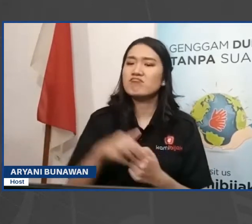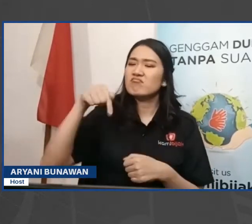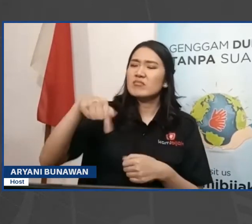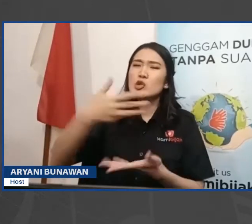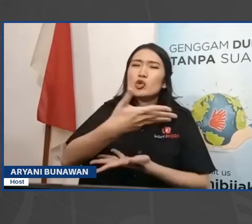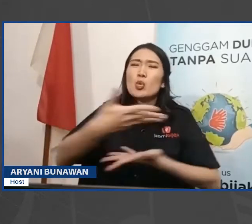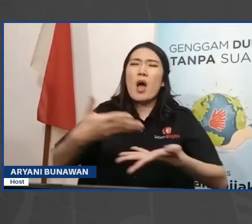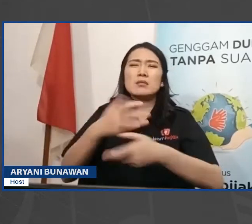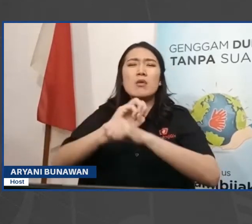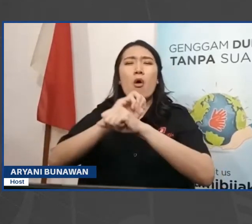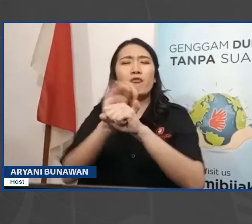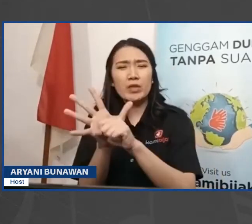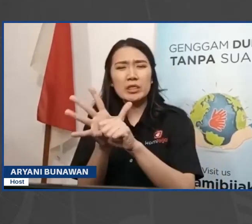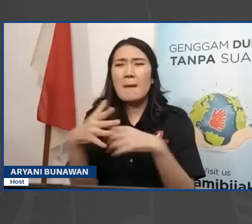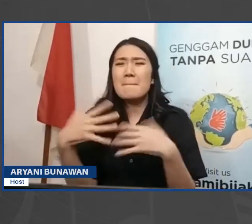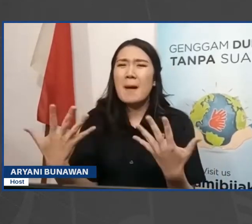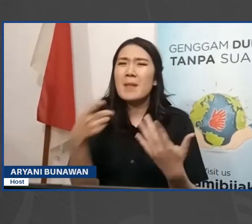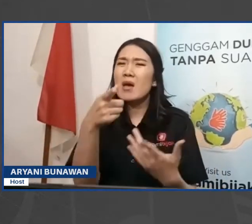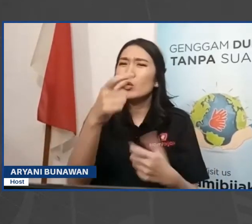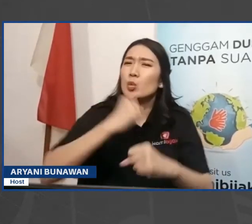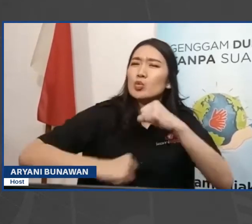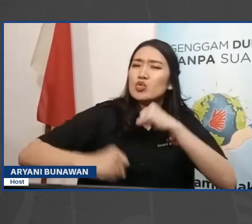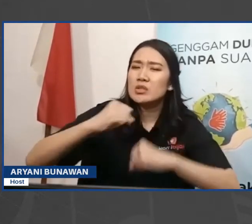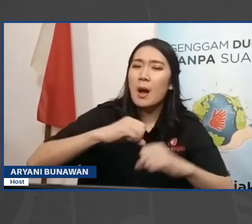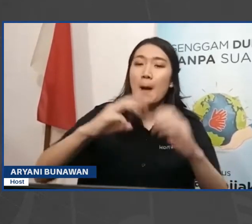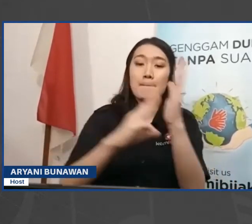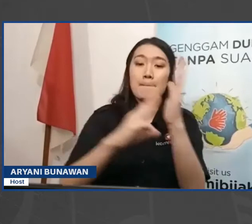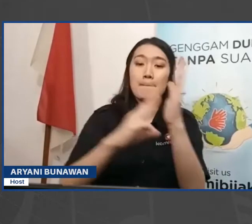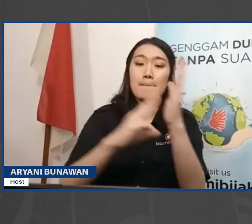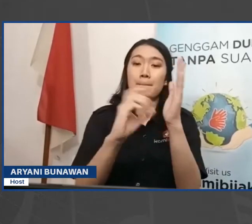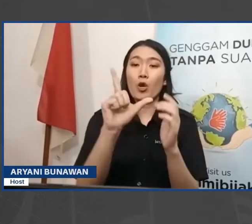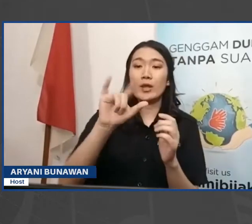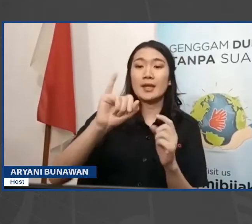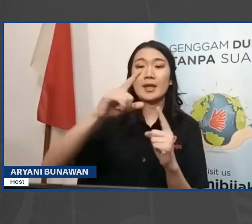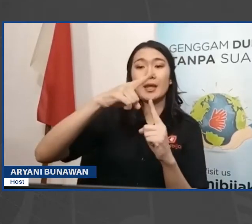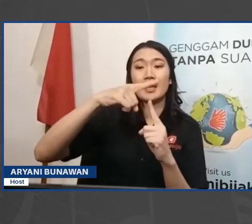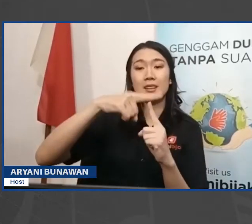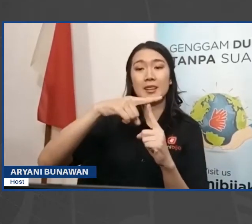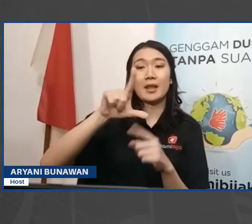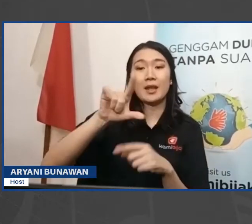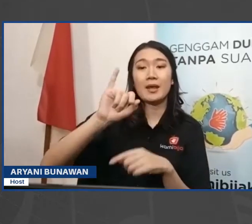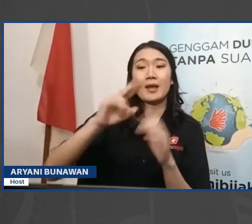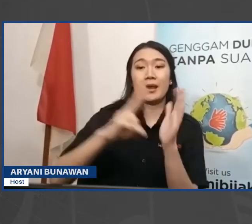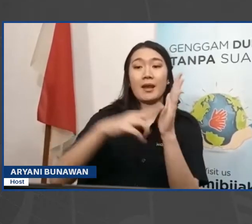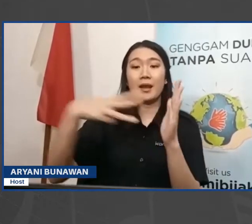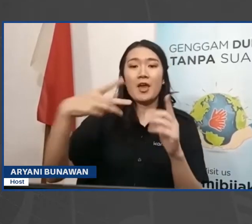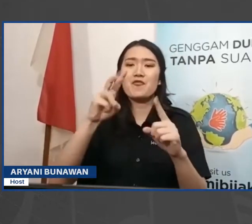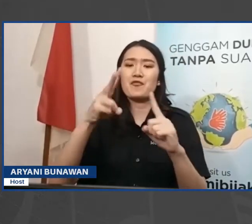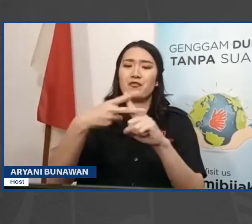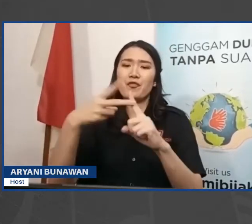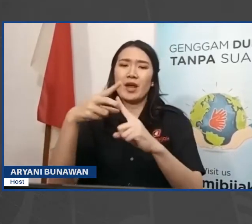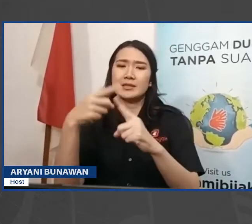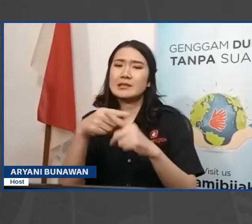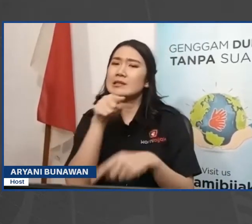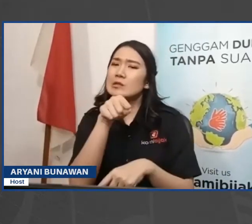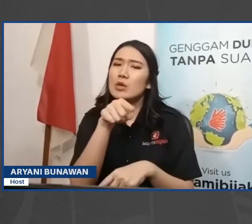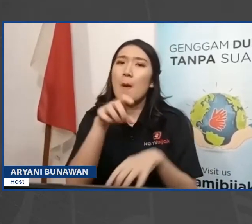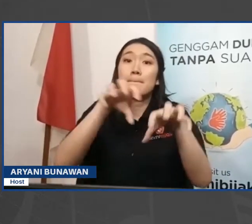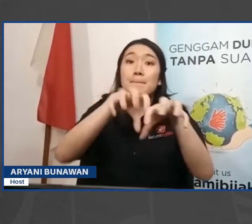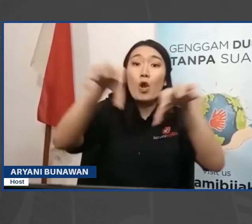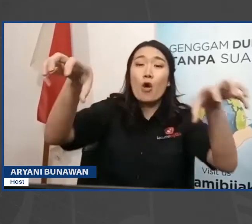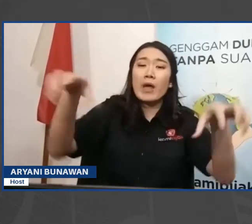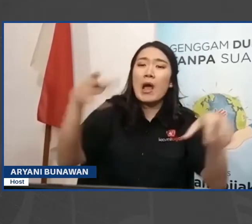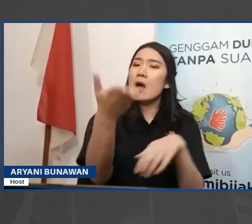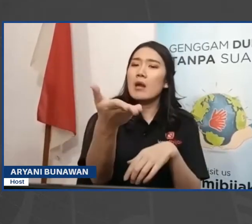Oke, nah sekarang selama pandemi ini, bagaimana dengan usaha Mas Rian di